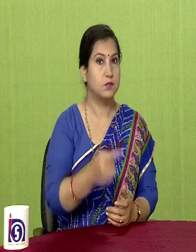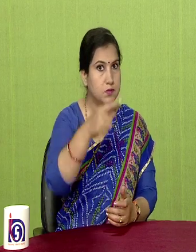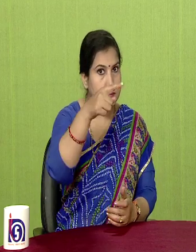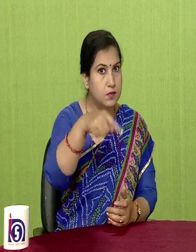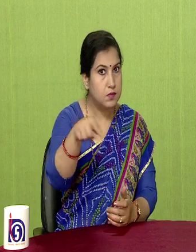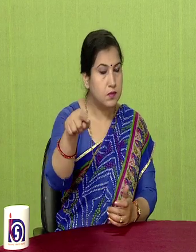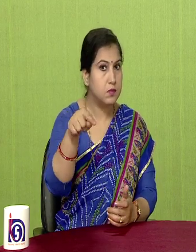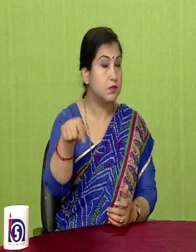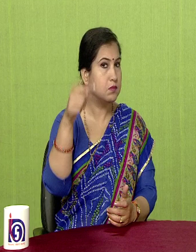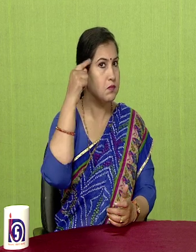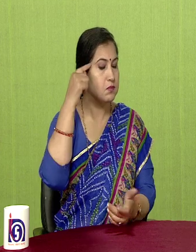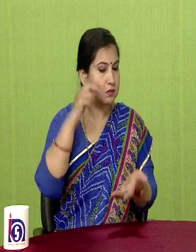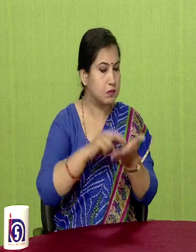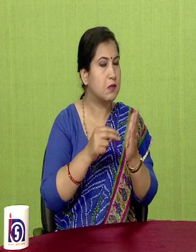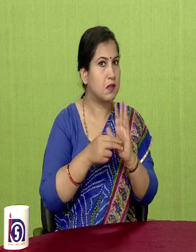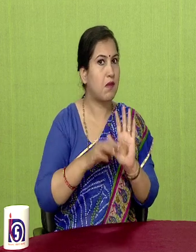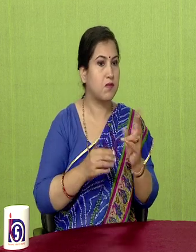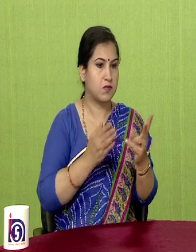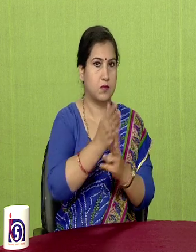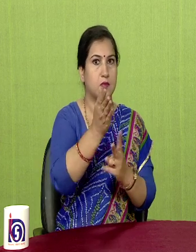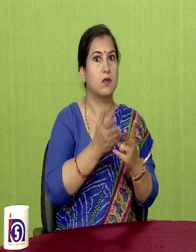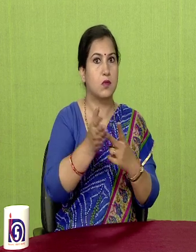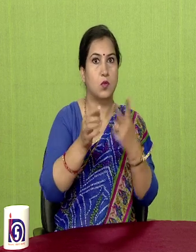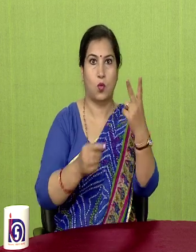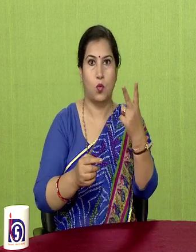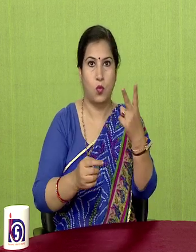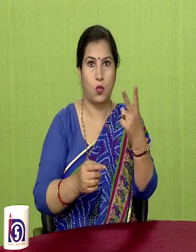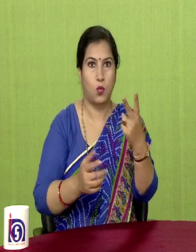जी, यहाँ दो अभिप्राय प्रतीत होते हैं।